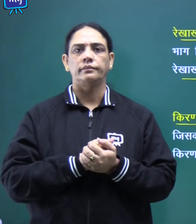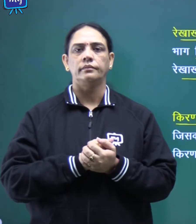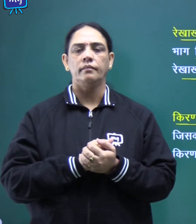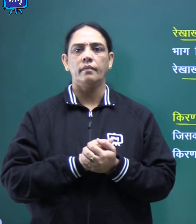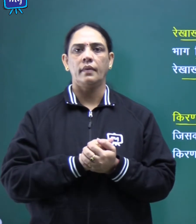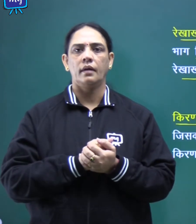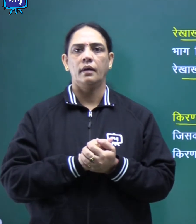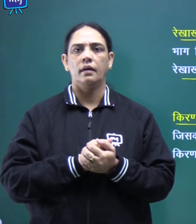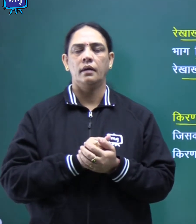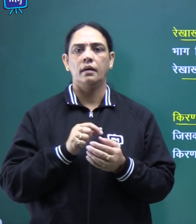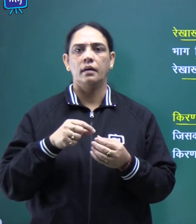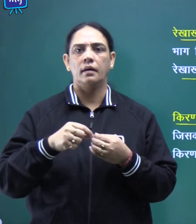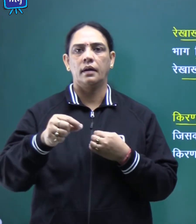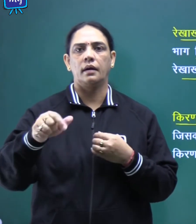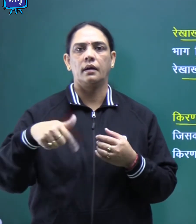रेखा का